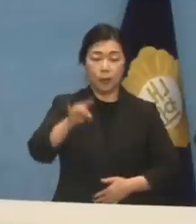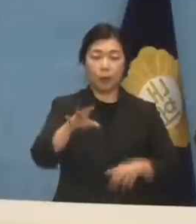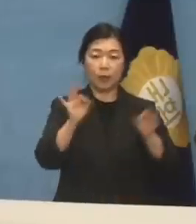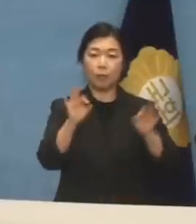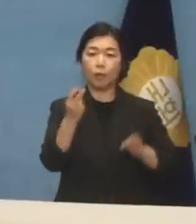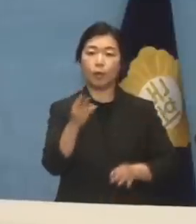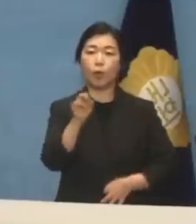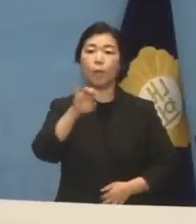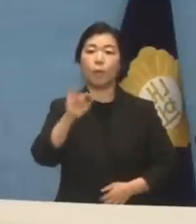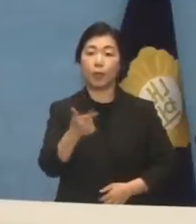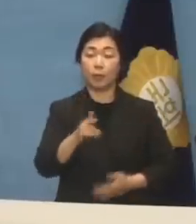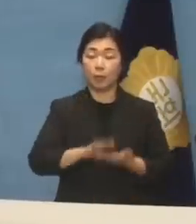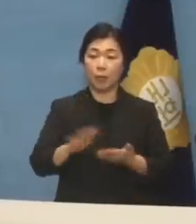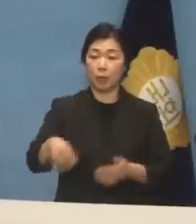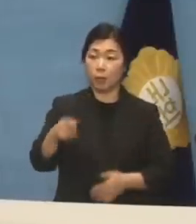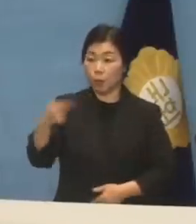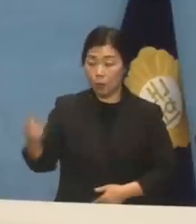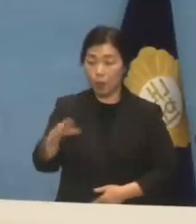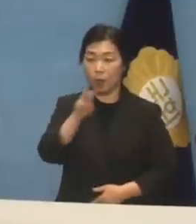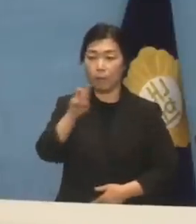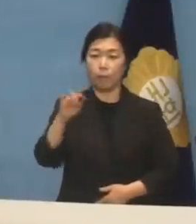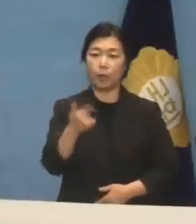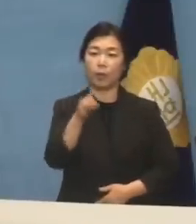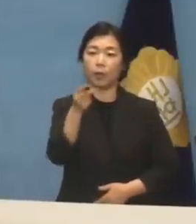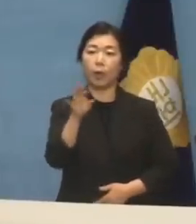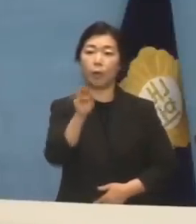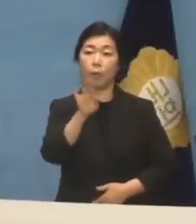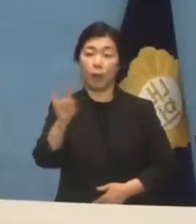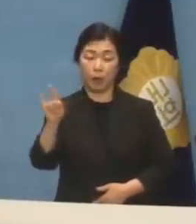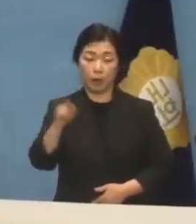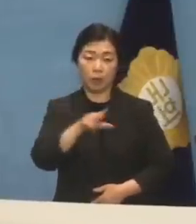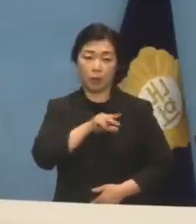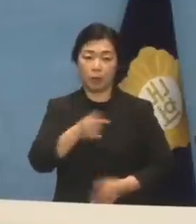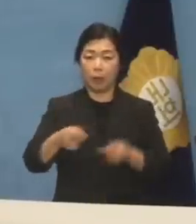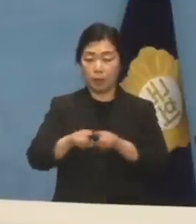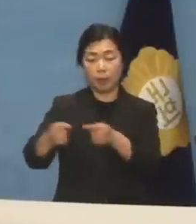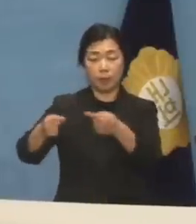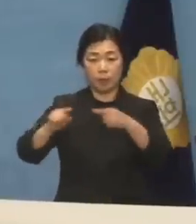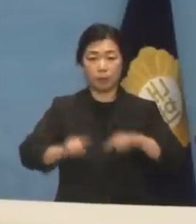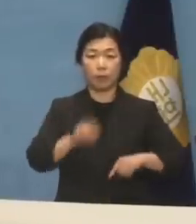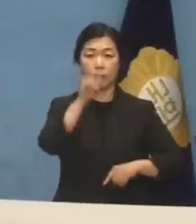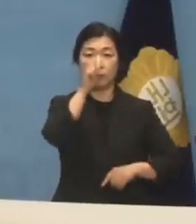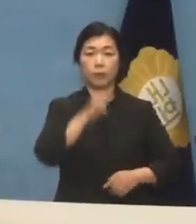그 김용민 의원이고 민영배 의원님 오셨습니다. 잠깐 소개해드리겠습니다. 네.